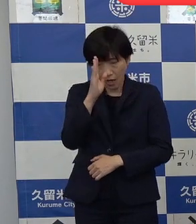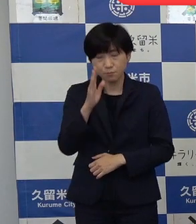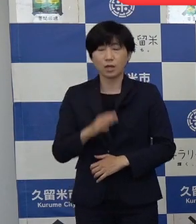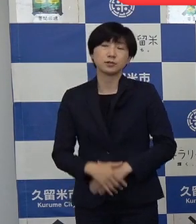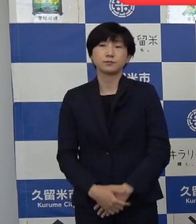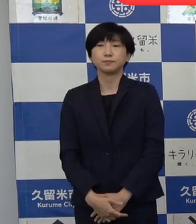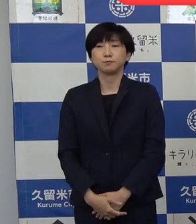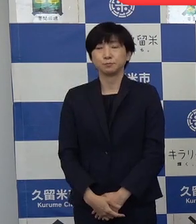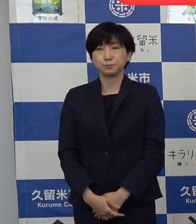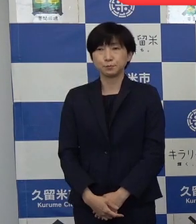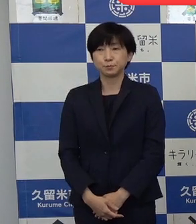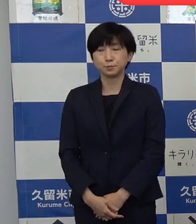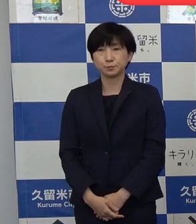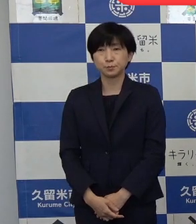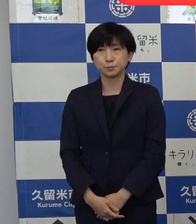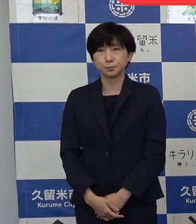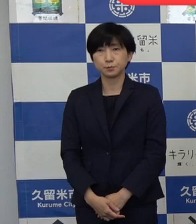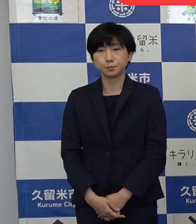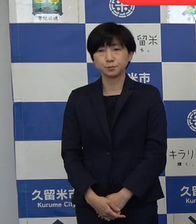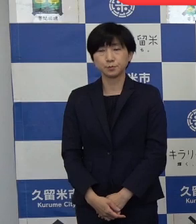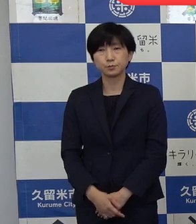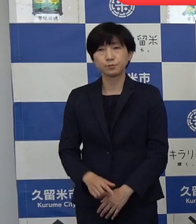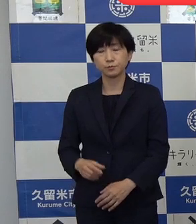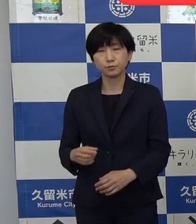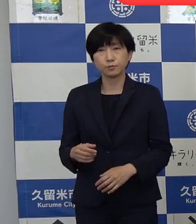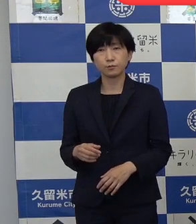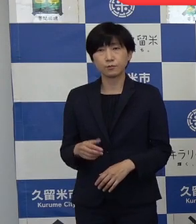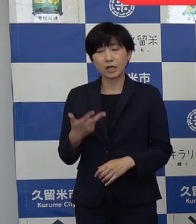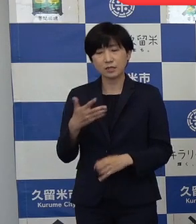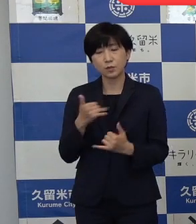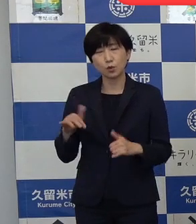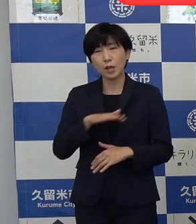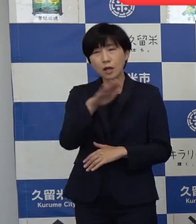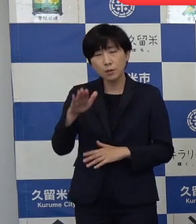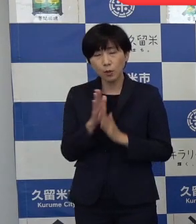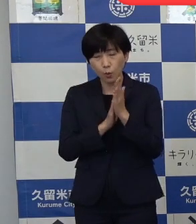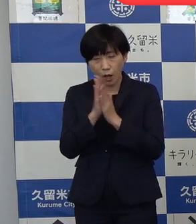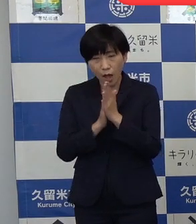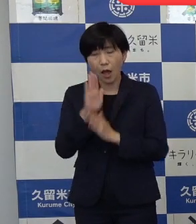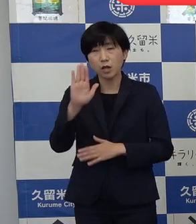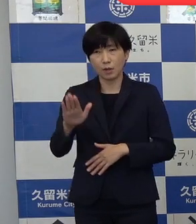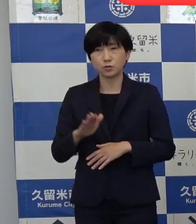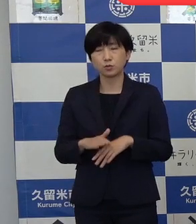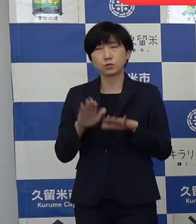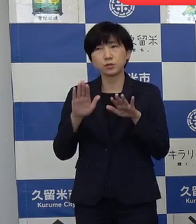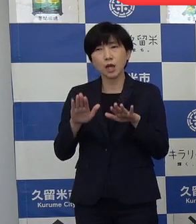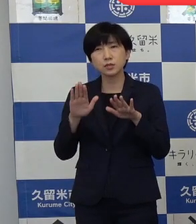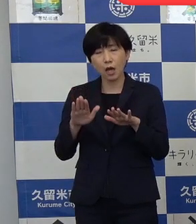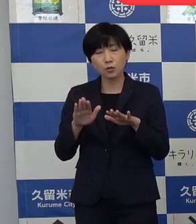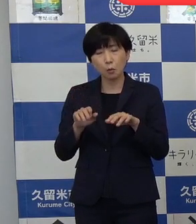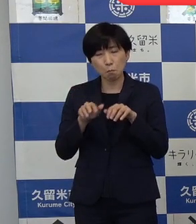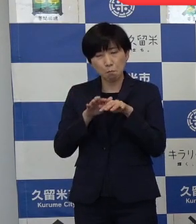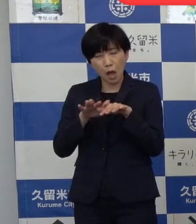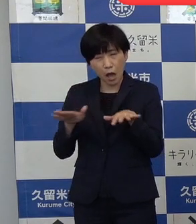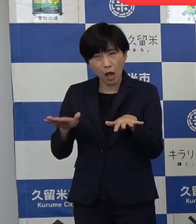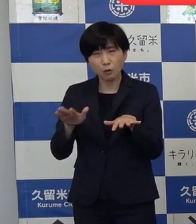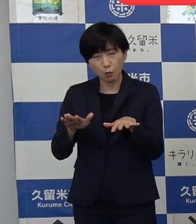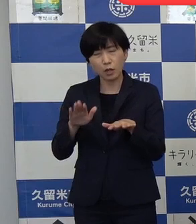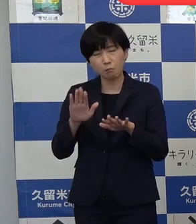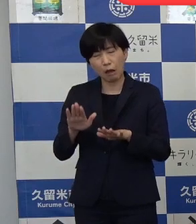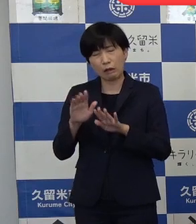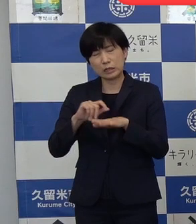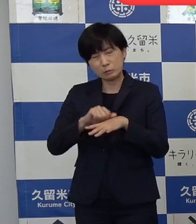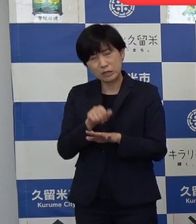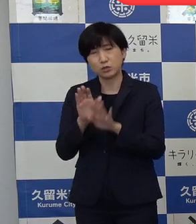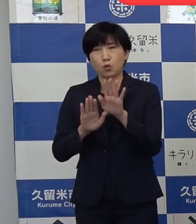ております。ここで市民の皆様へお願いがあります。 現在の流行は大変厳しい状況